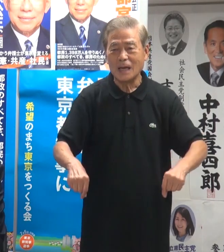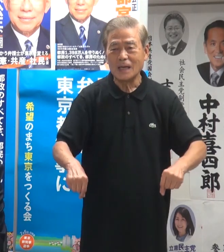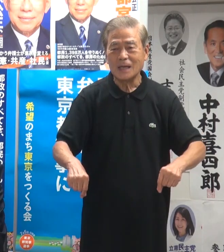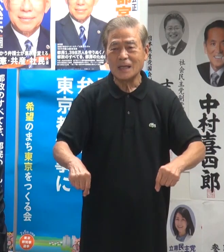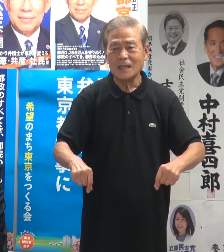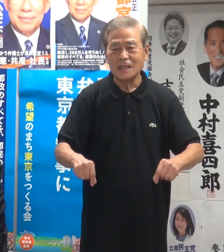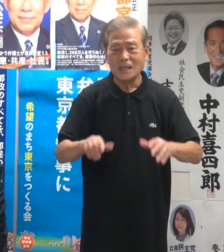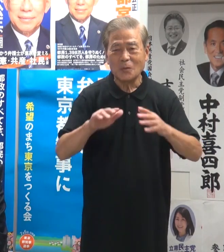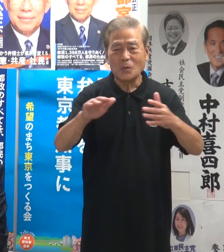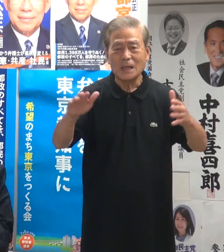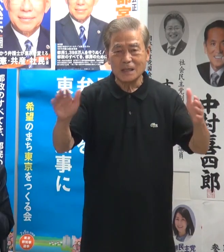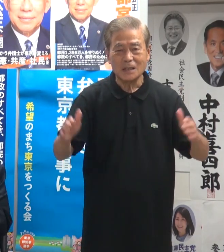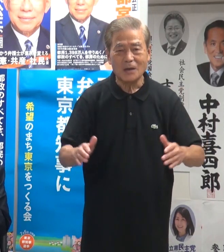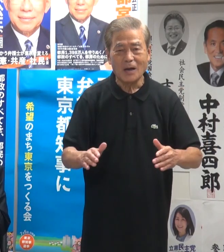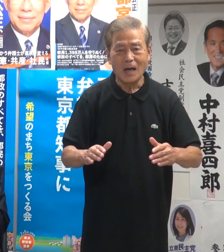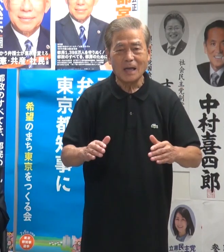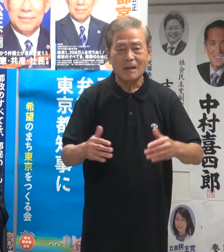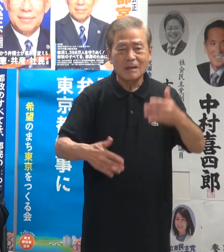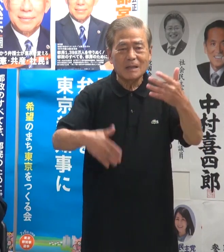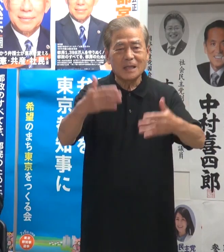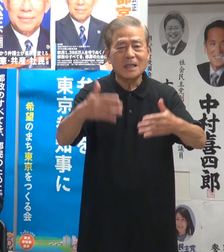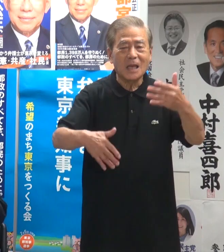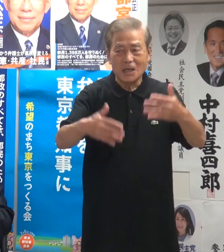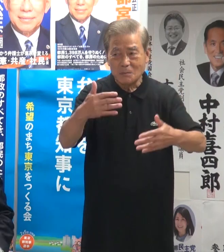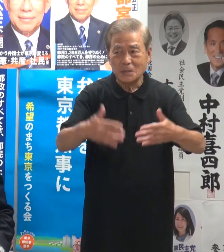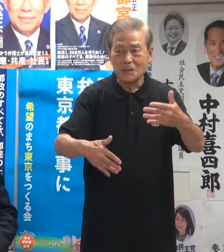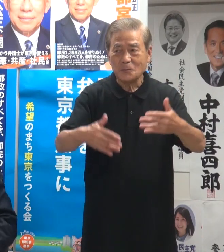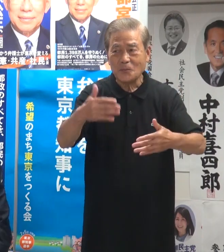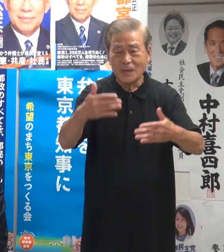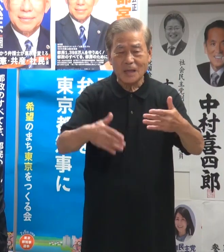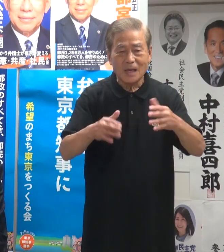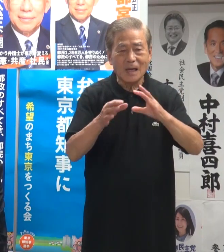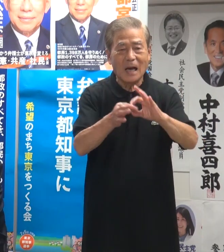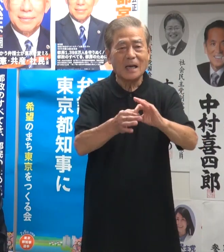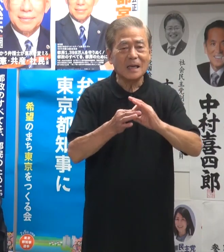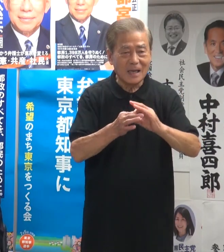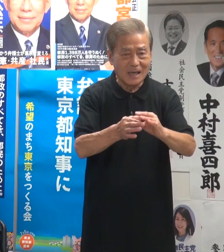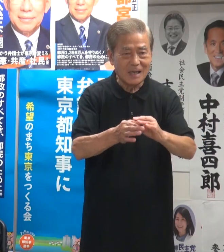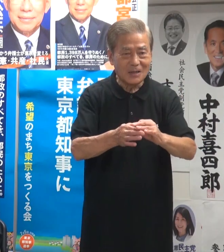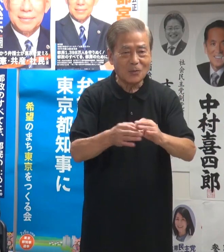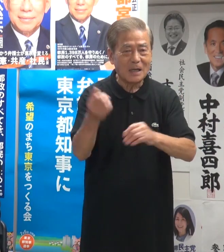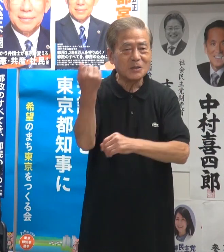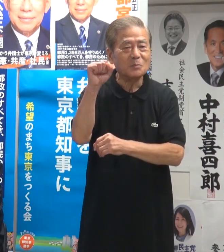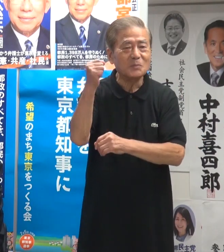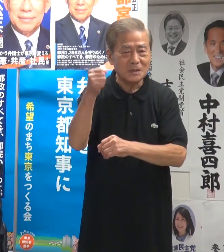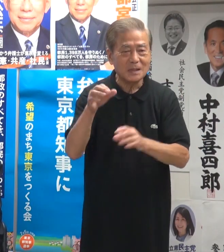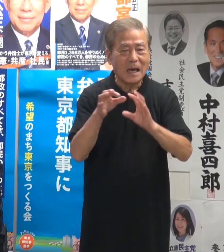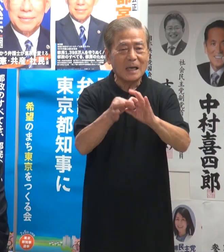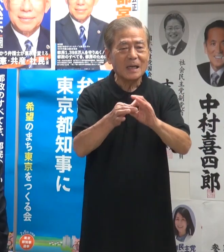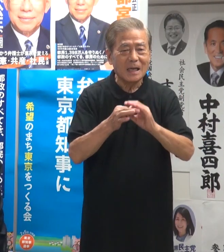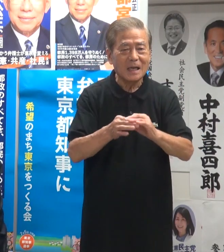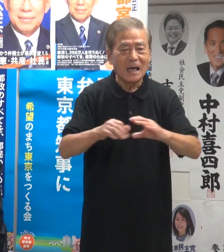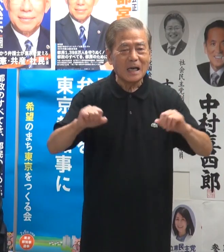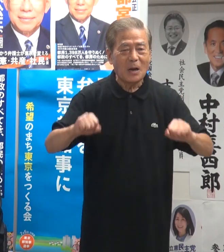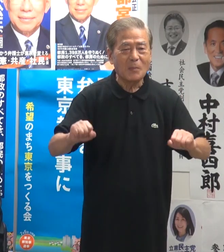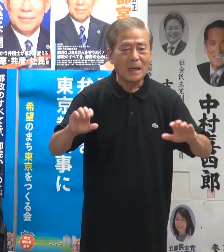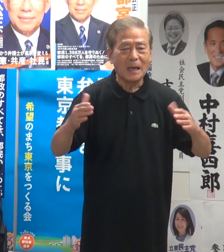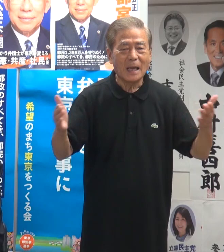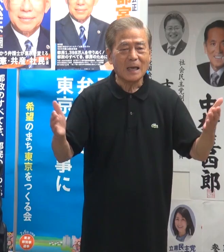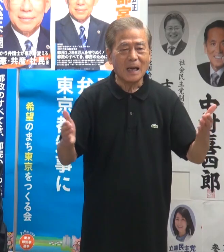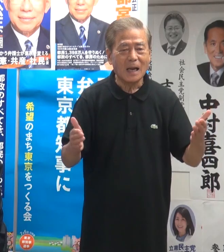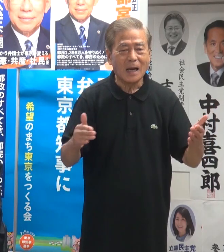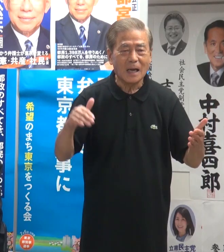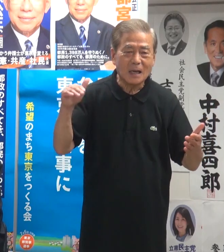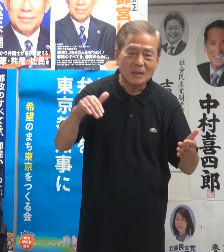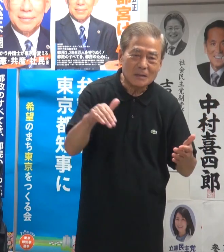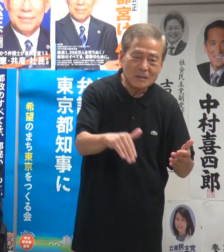るんじゃないですかということを一歩ツッコミを入れたくなるような質問が多かったんですけどね。それはさっきの言った